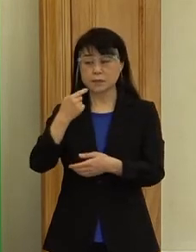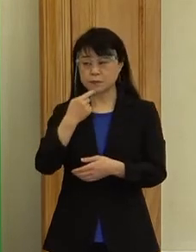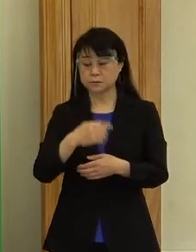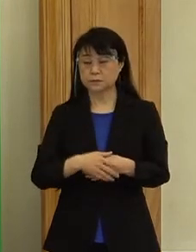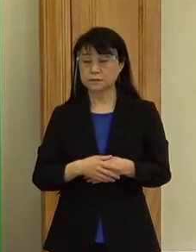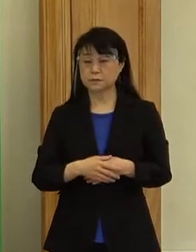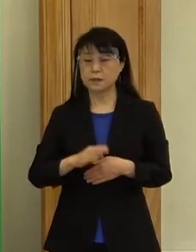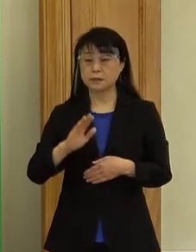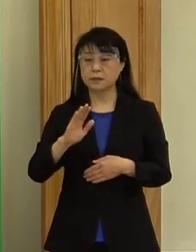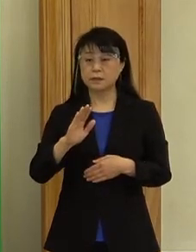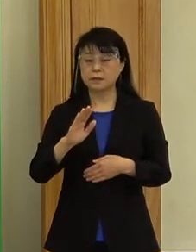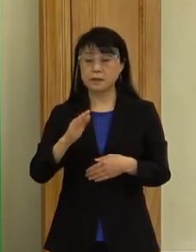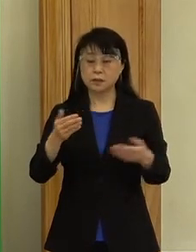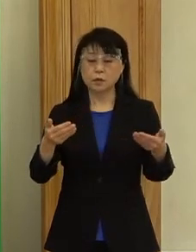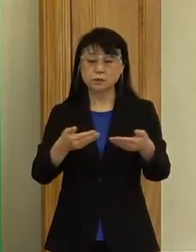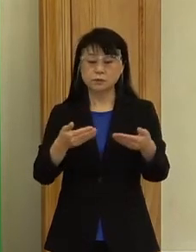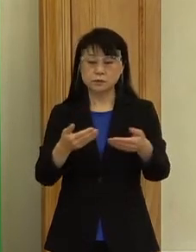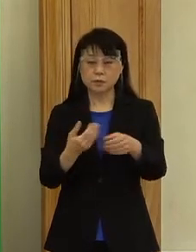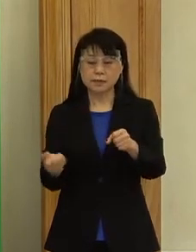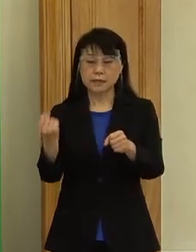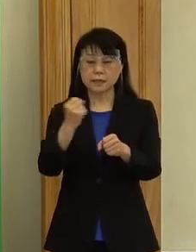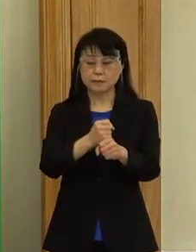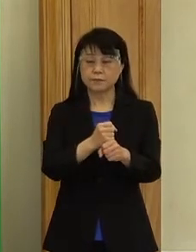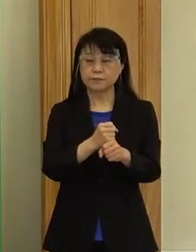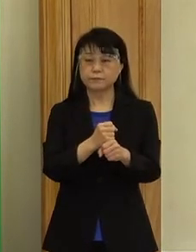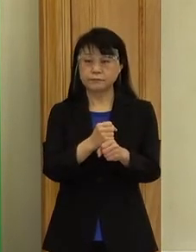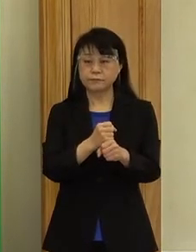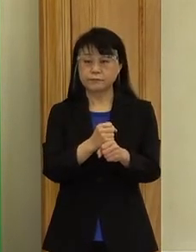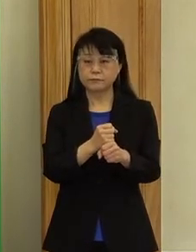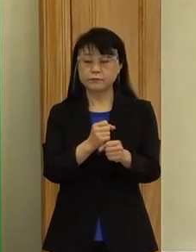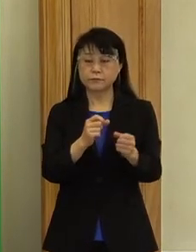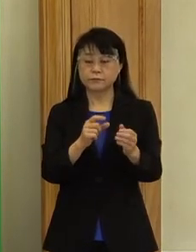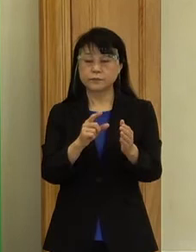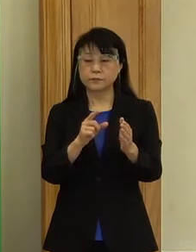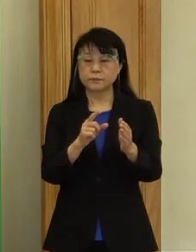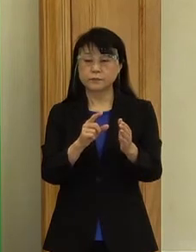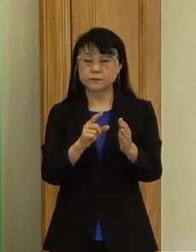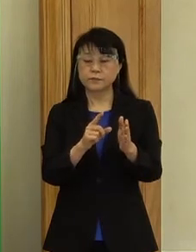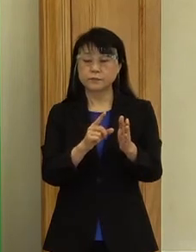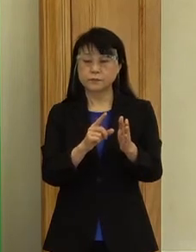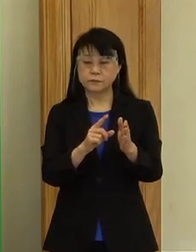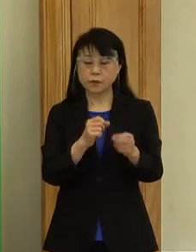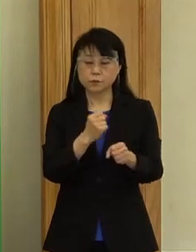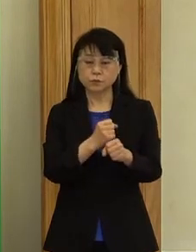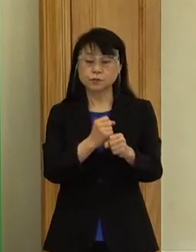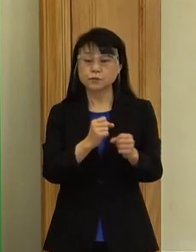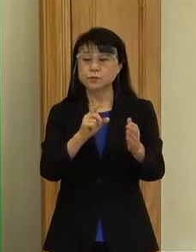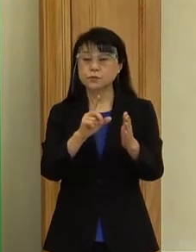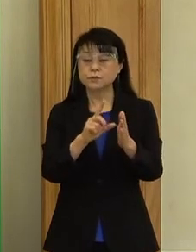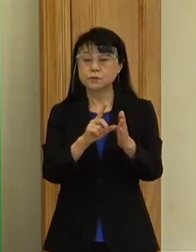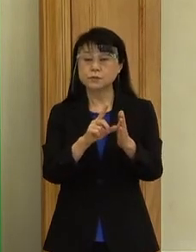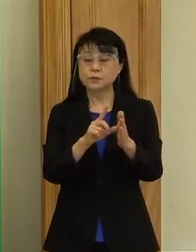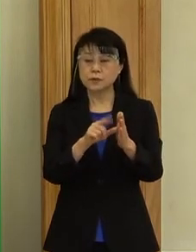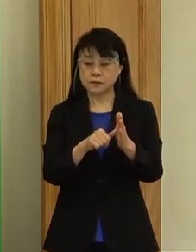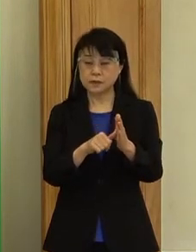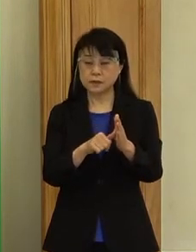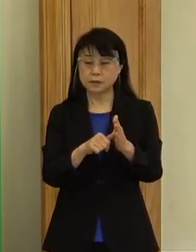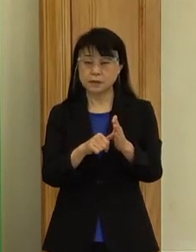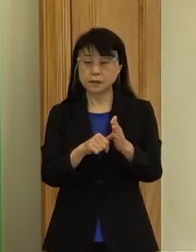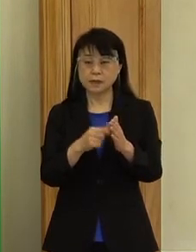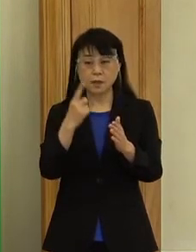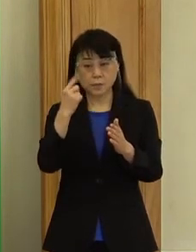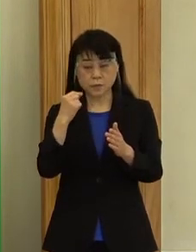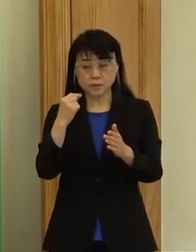ただ企業再建の過程でですね、再建スキームを作られる過程で、そういうような案がもし出るような情報